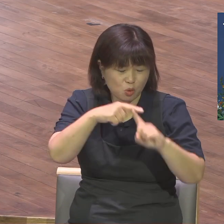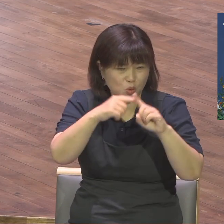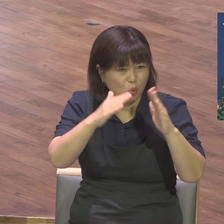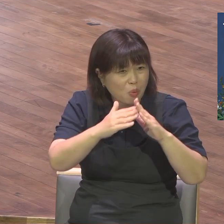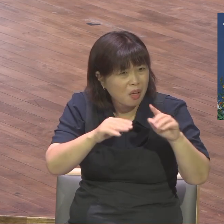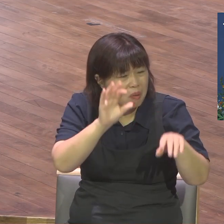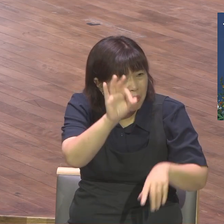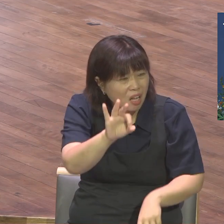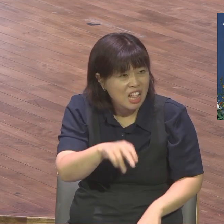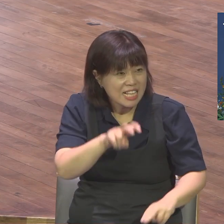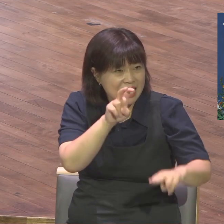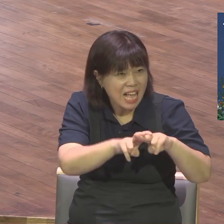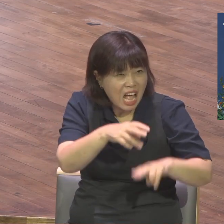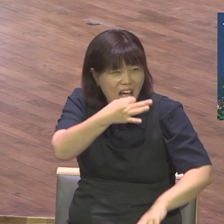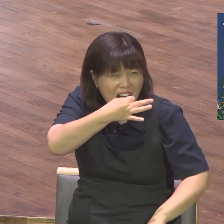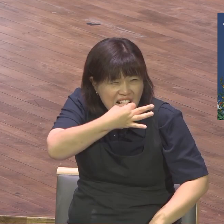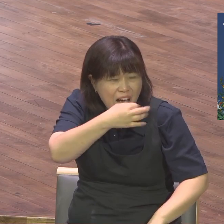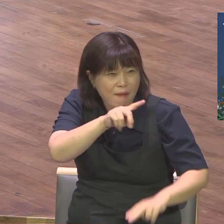배설물 냄새가 나죠.